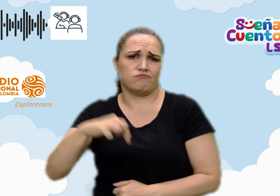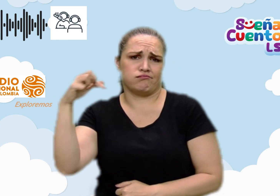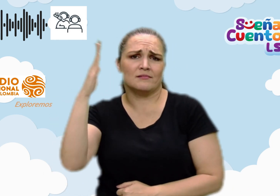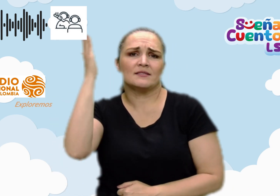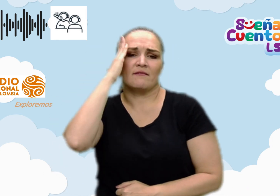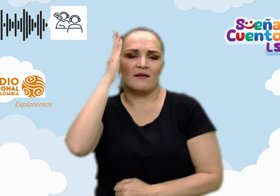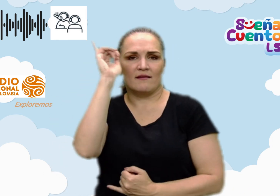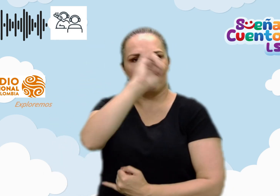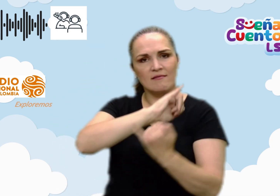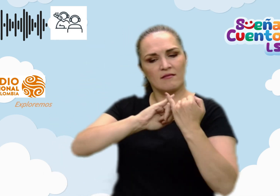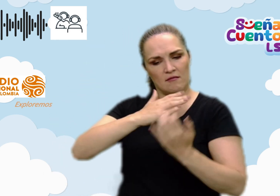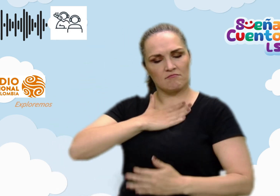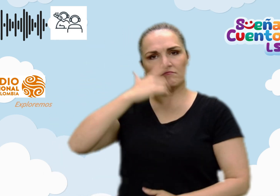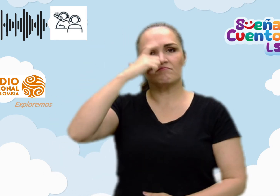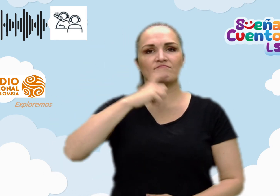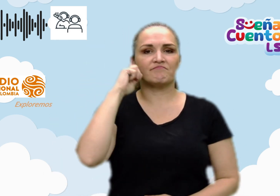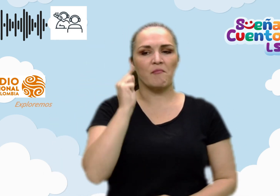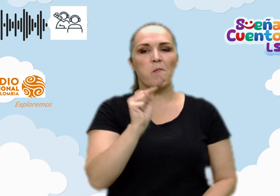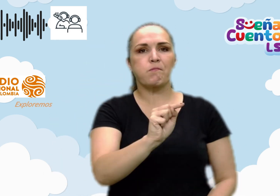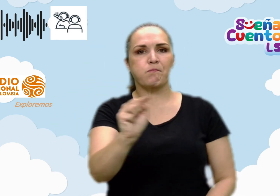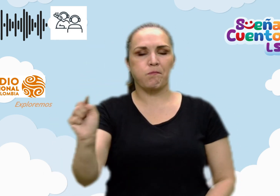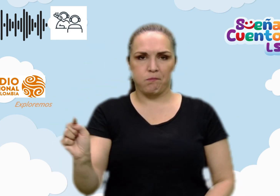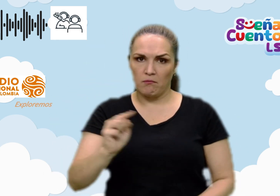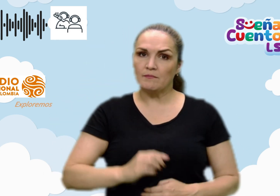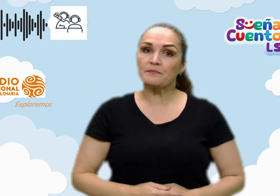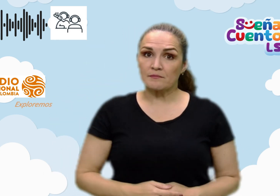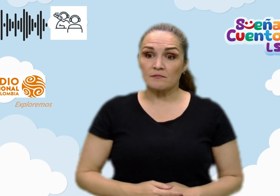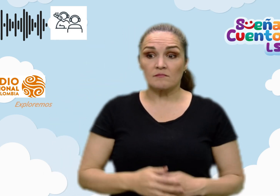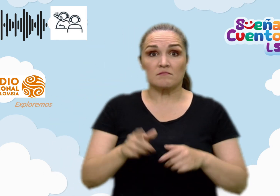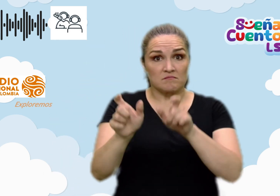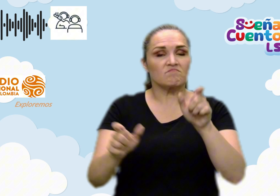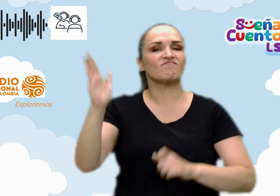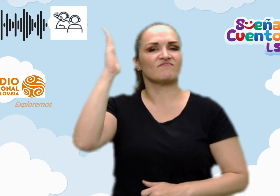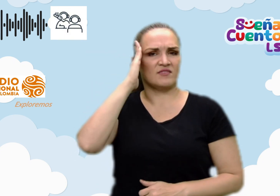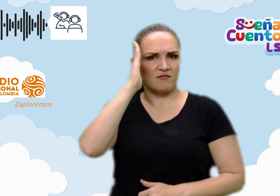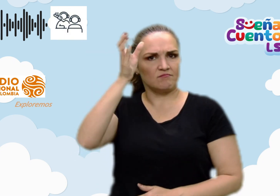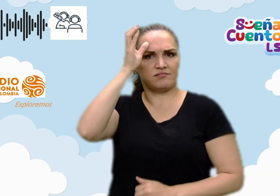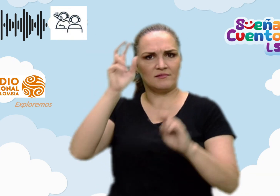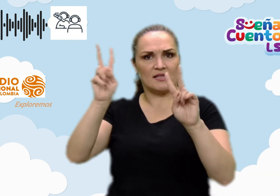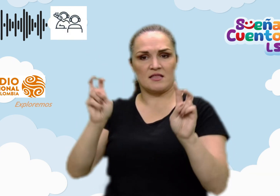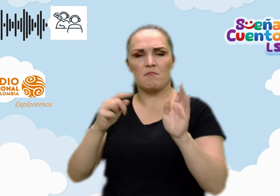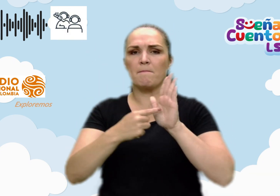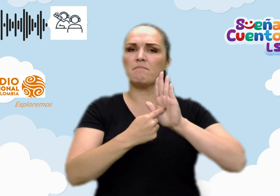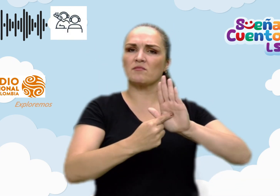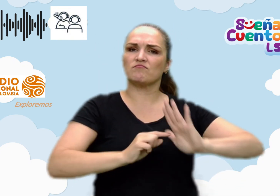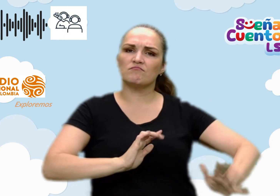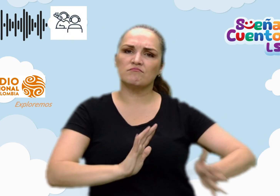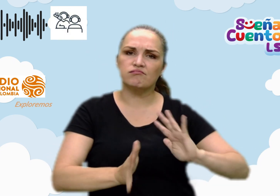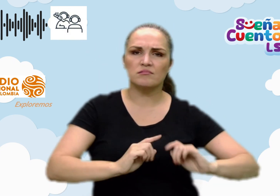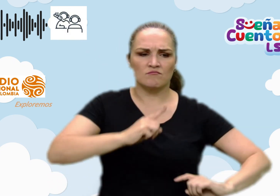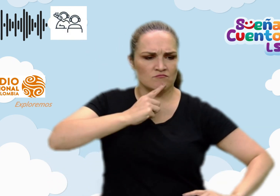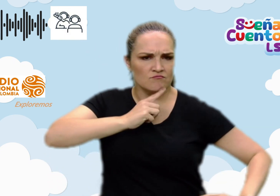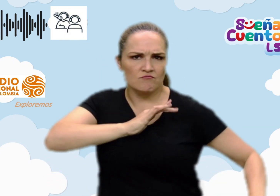pues son personas que saben mucho, se identifican como sordos, y o sea, saben del tema.